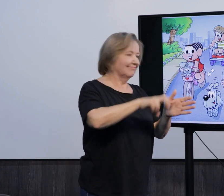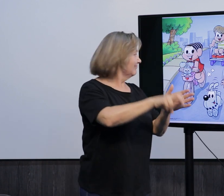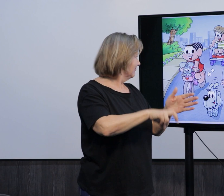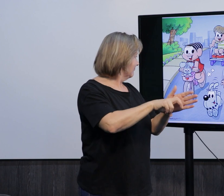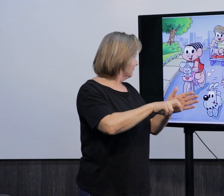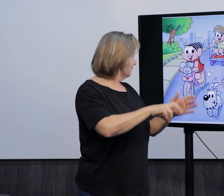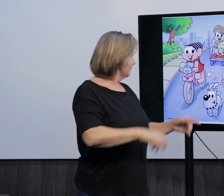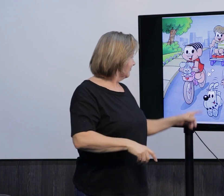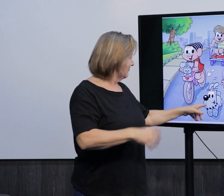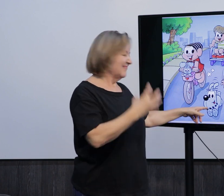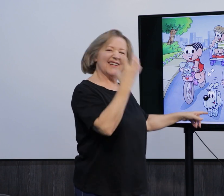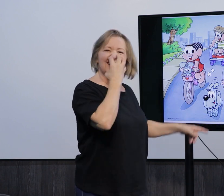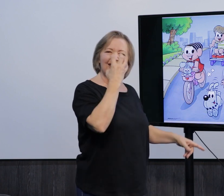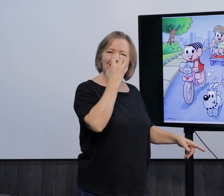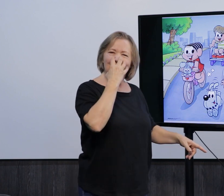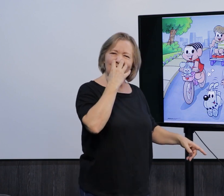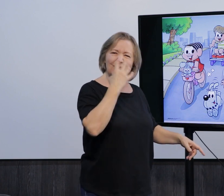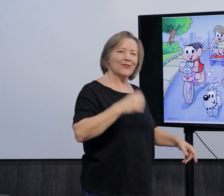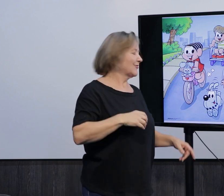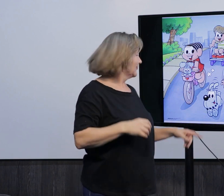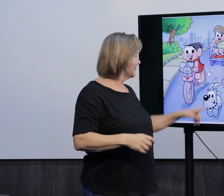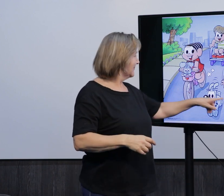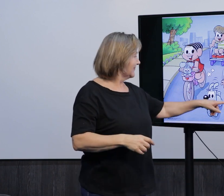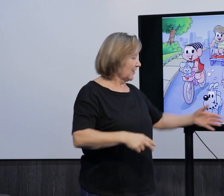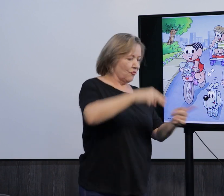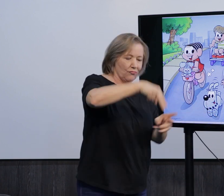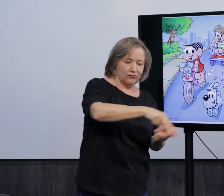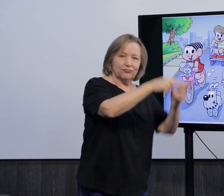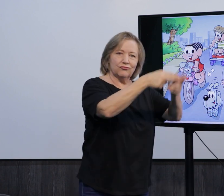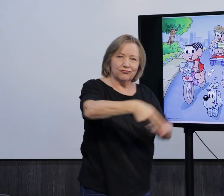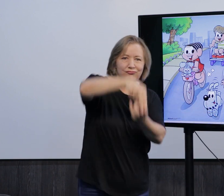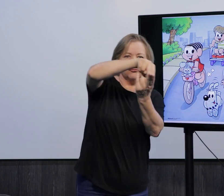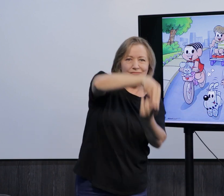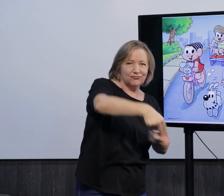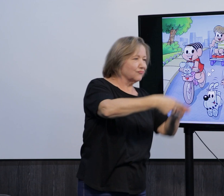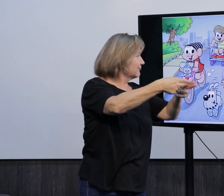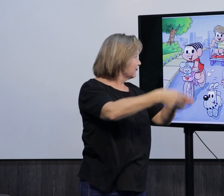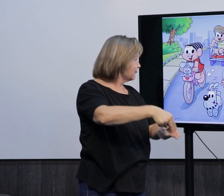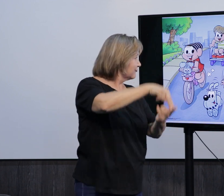rodas, com meu amigo, tenho um cachorro, estou andando de skate,